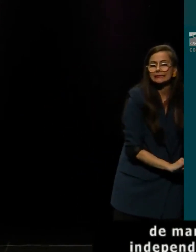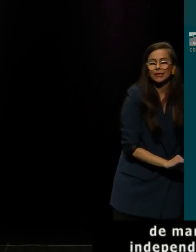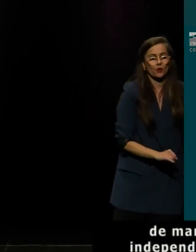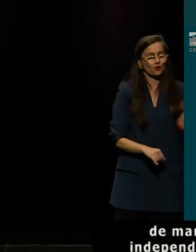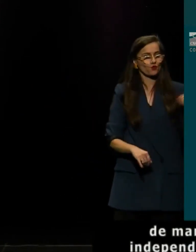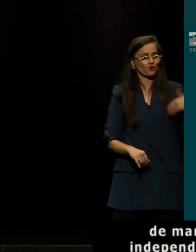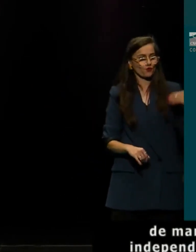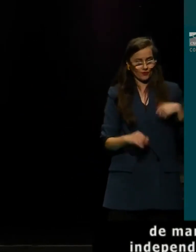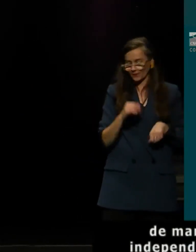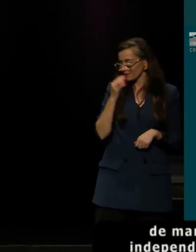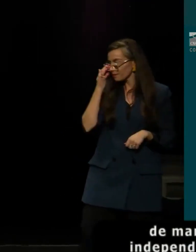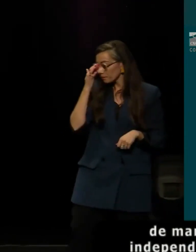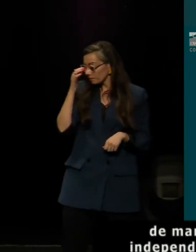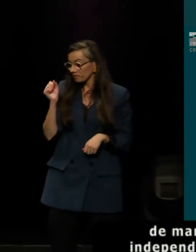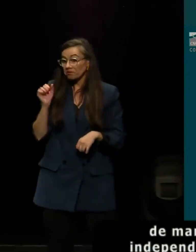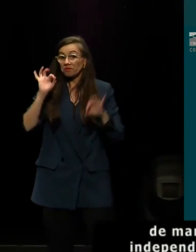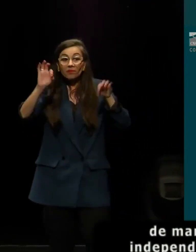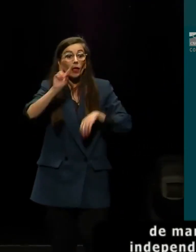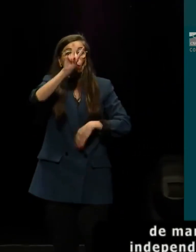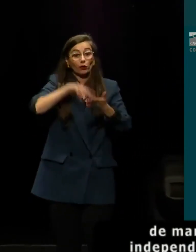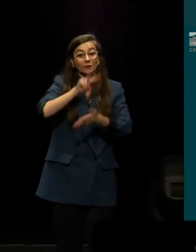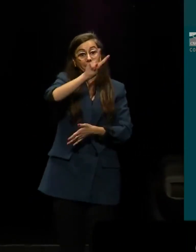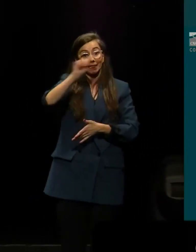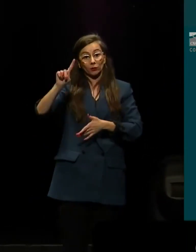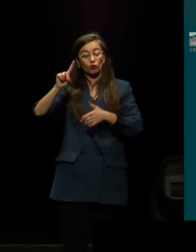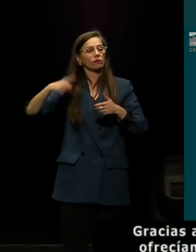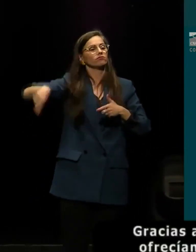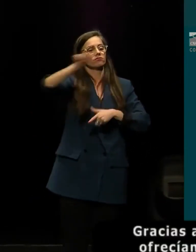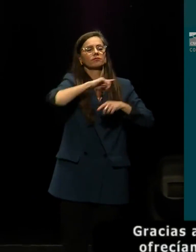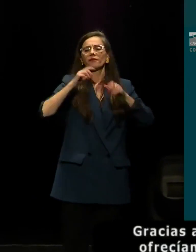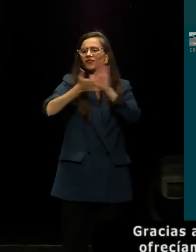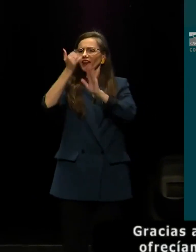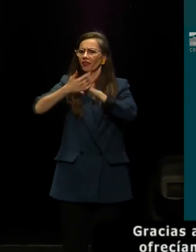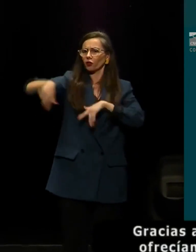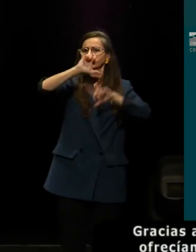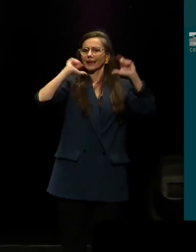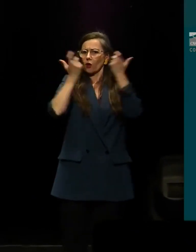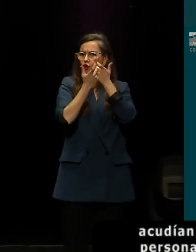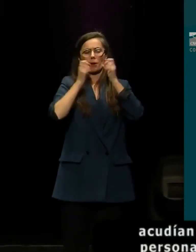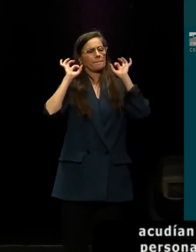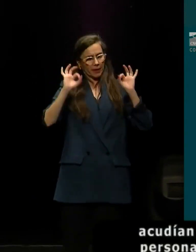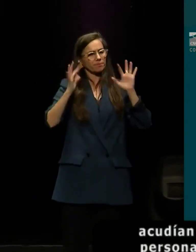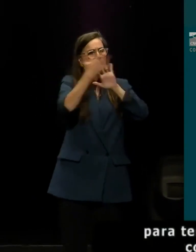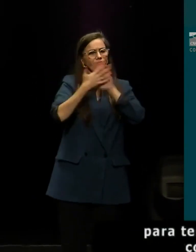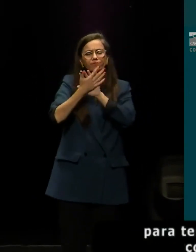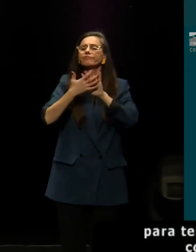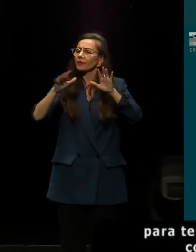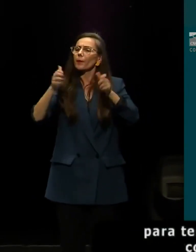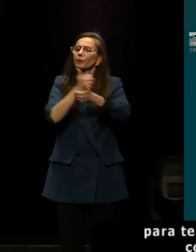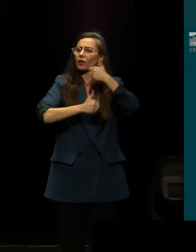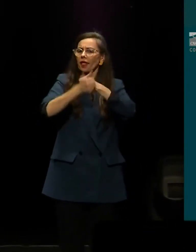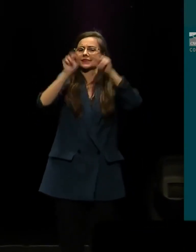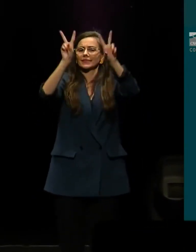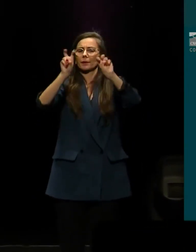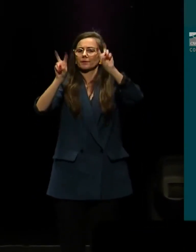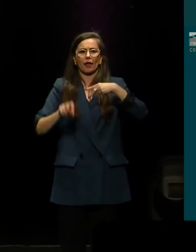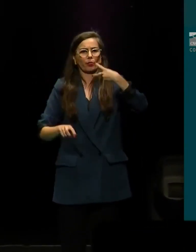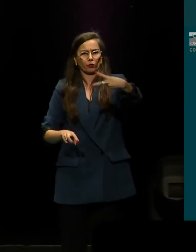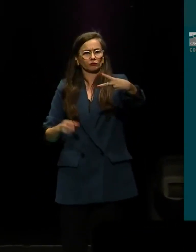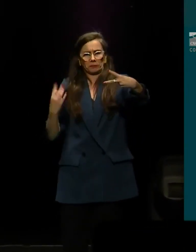o ayudarles en la instalación de herramientas en sus teléfonos móviles para poder interactuar con otras personas